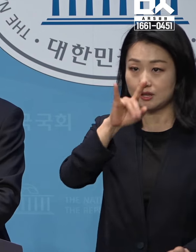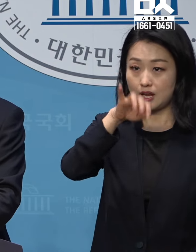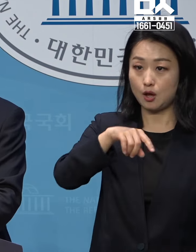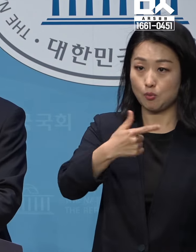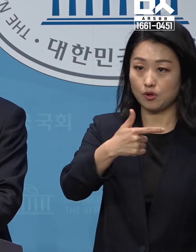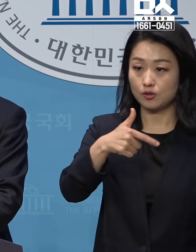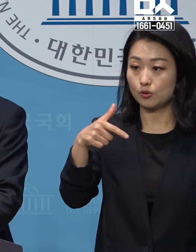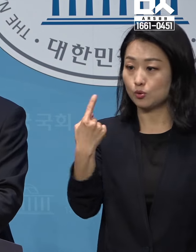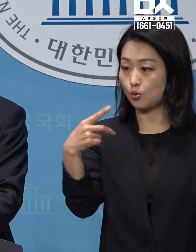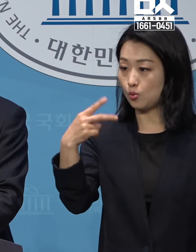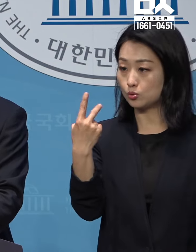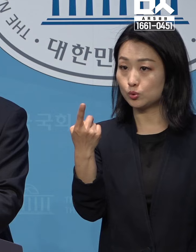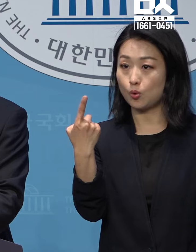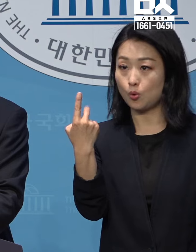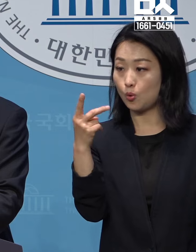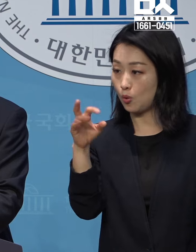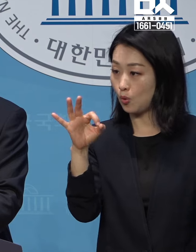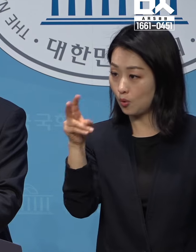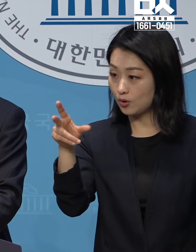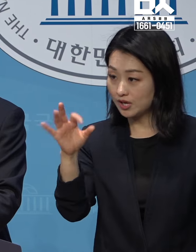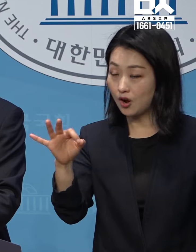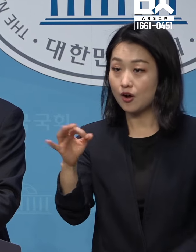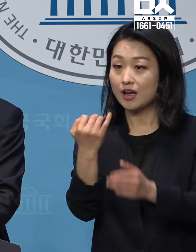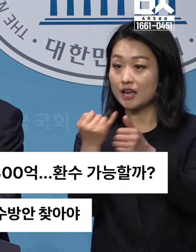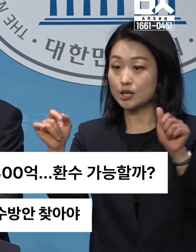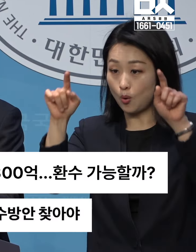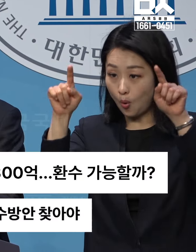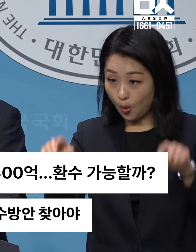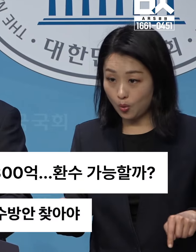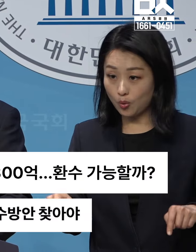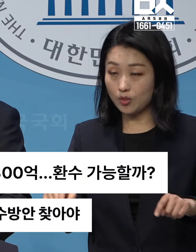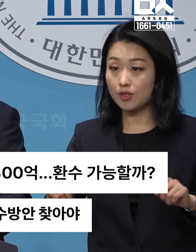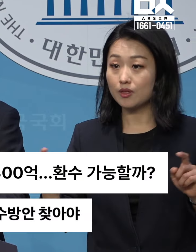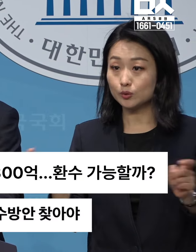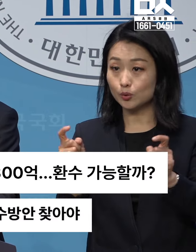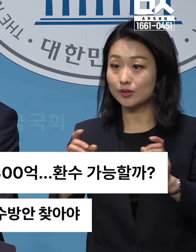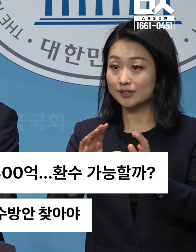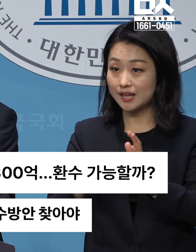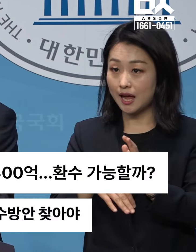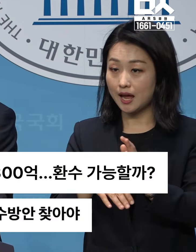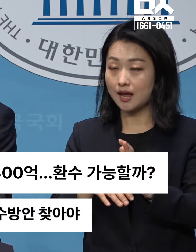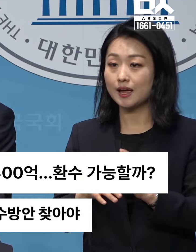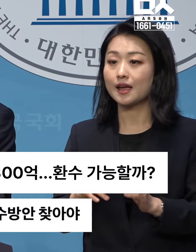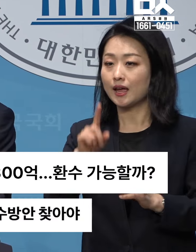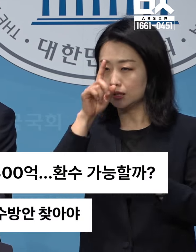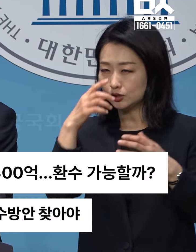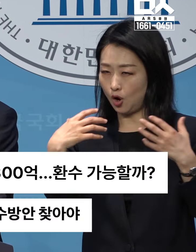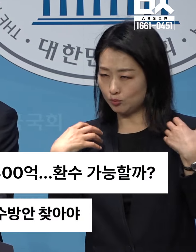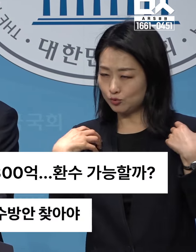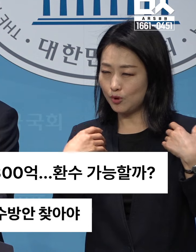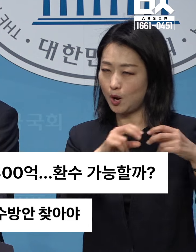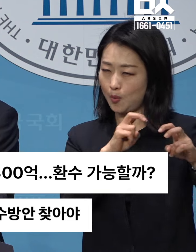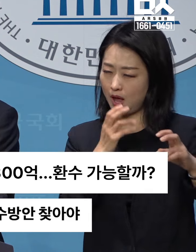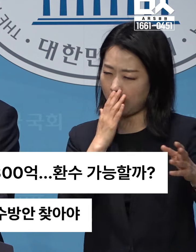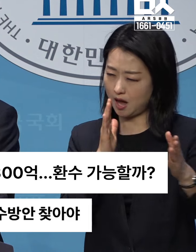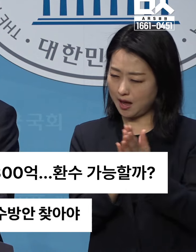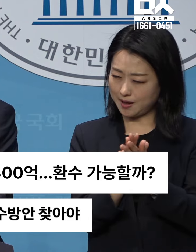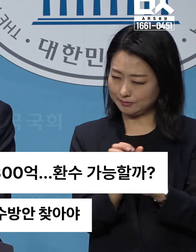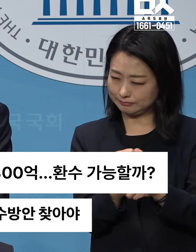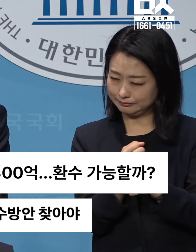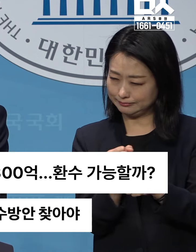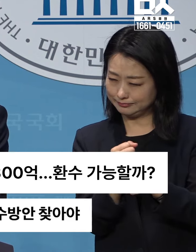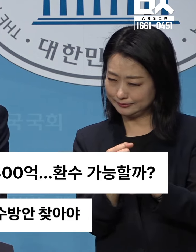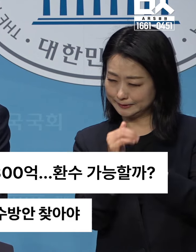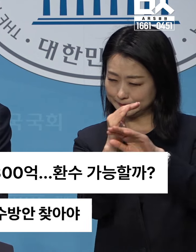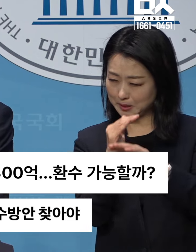노소용 아트센터 나비관장의 이혼소송 과정에서 정경유착과 불법 비자금의 실태가 다시